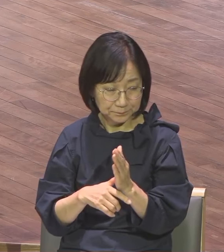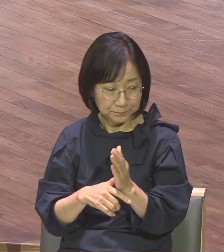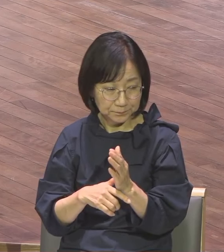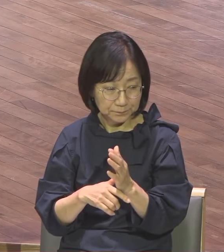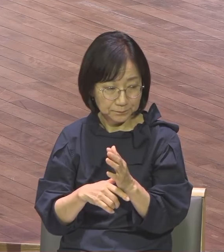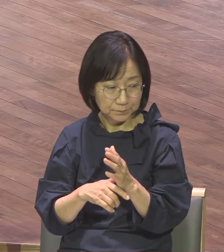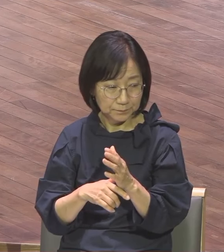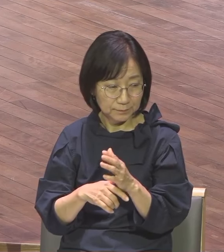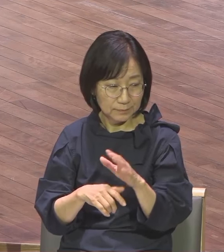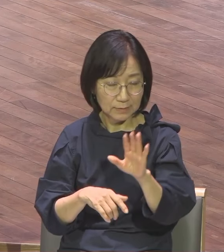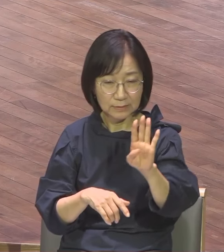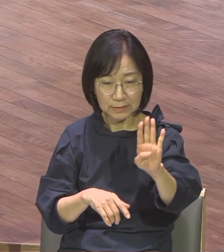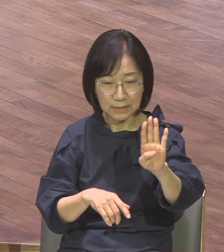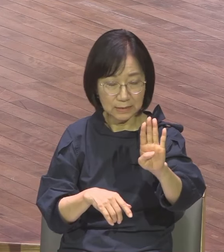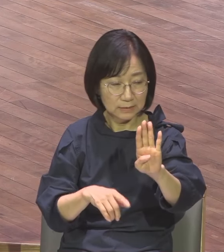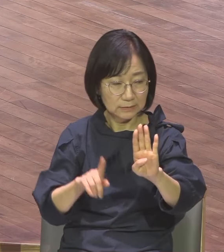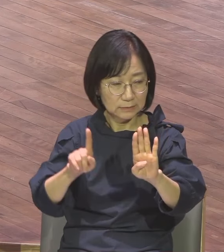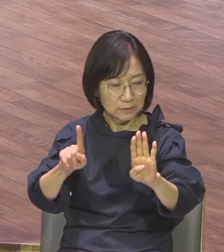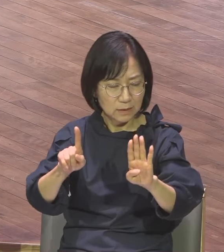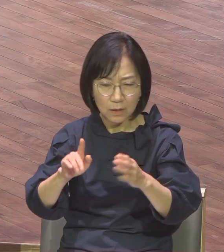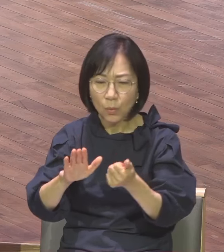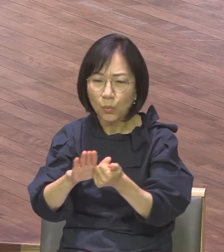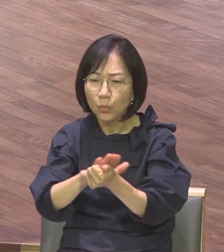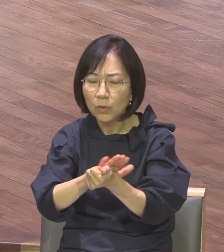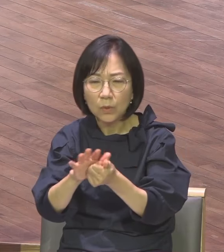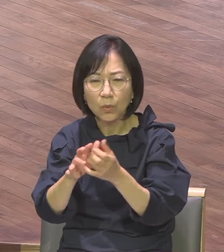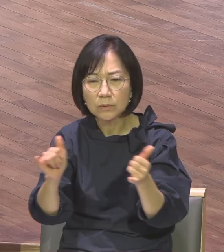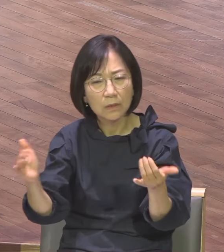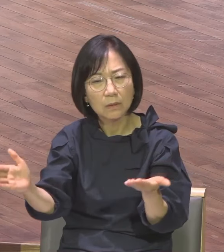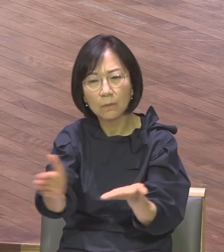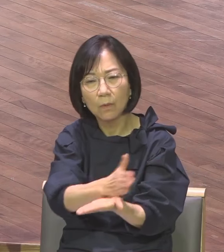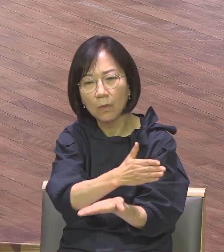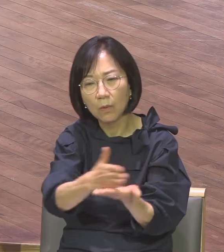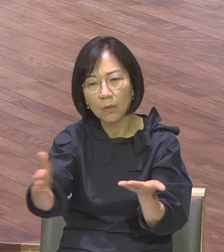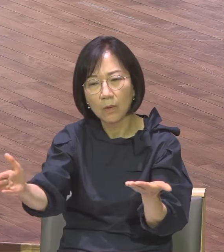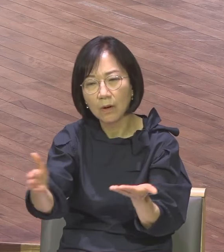대로 위로자가 없다는 것입니다. 위로자가 없어.